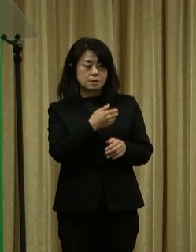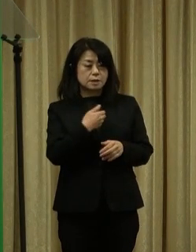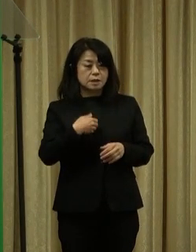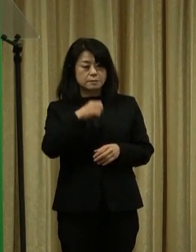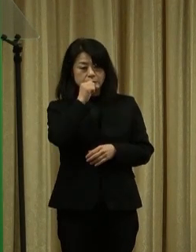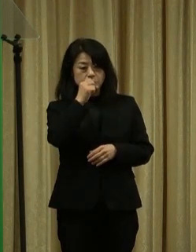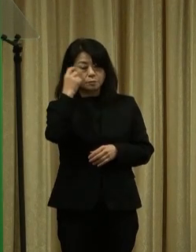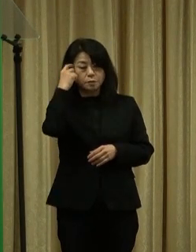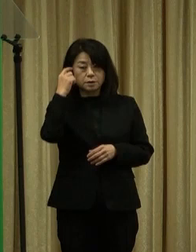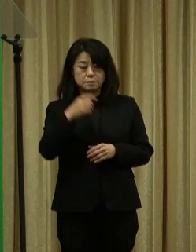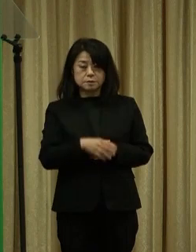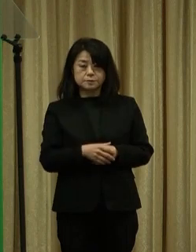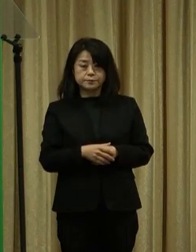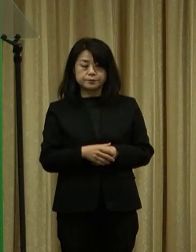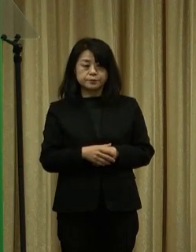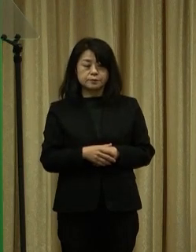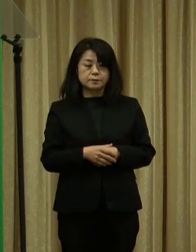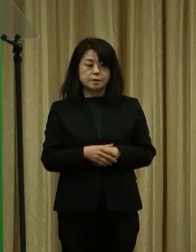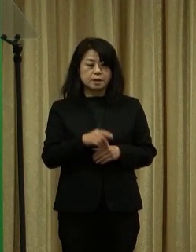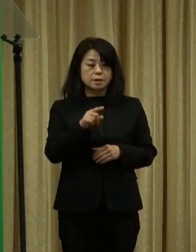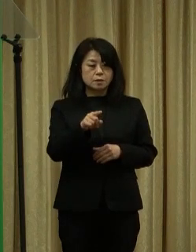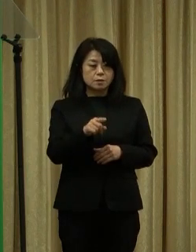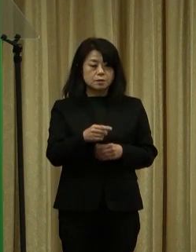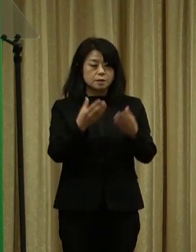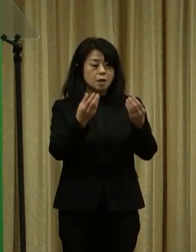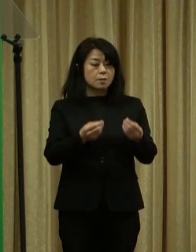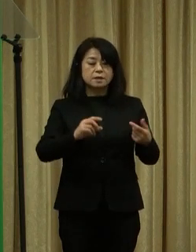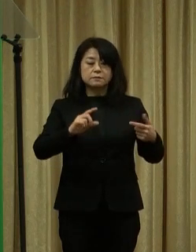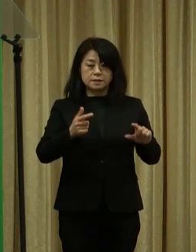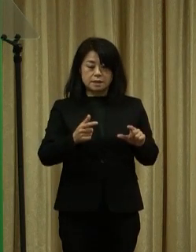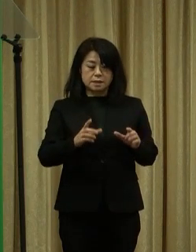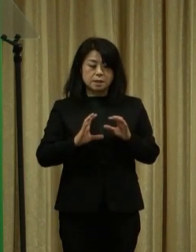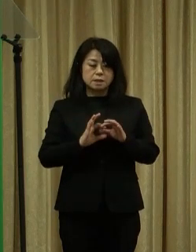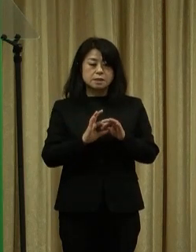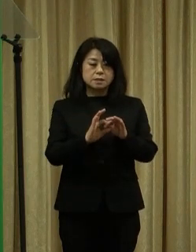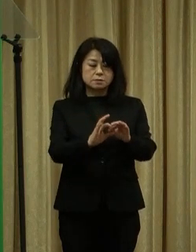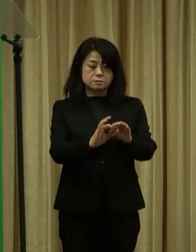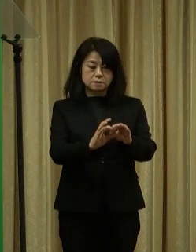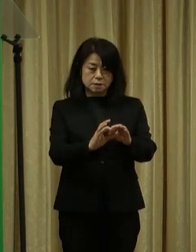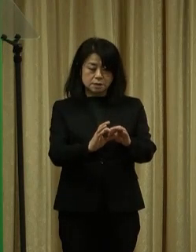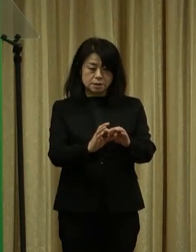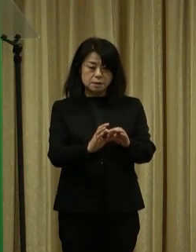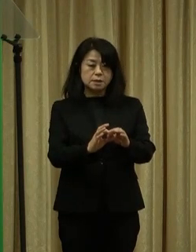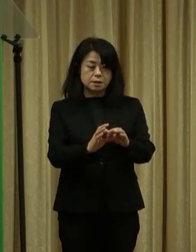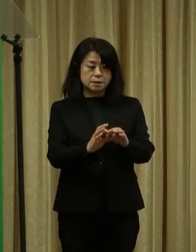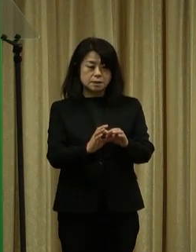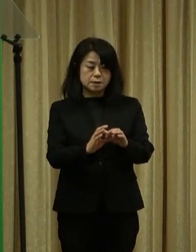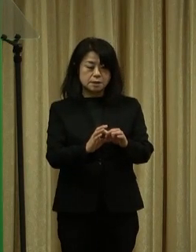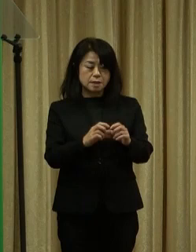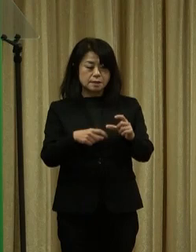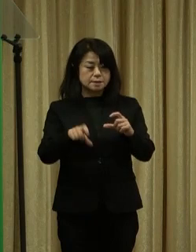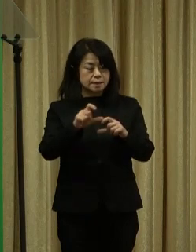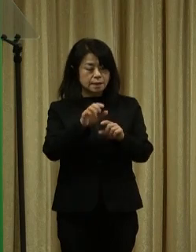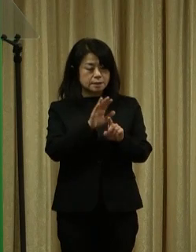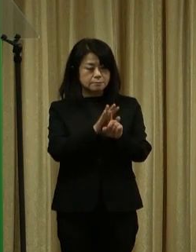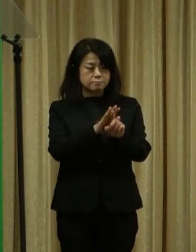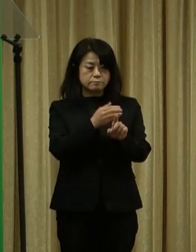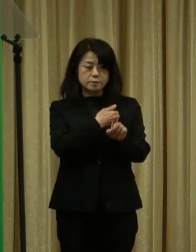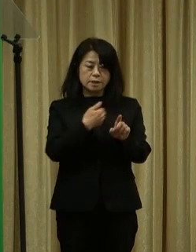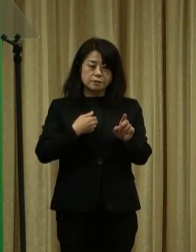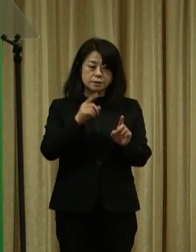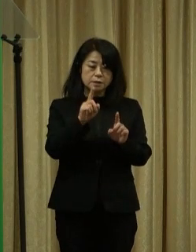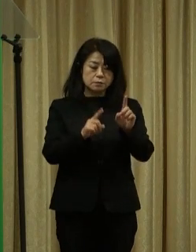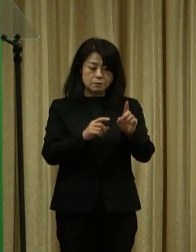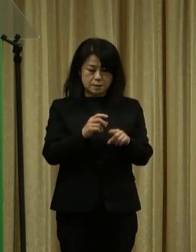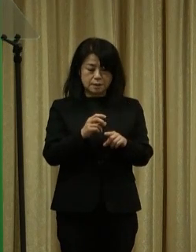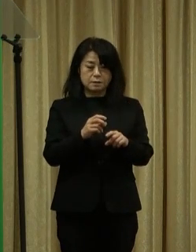思っています。これでもちろんゴールではないと思います。引き続き もう少し手厚く打っていきたいものかどうか、このようなことは